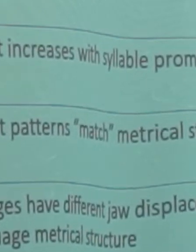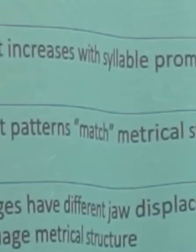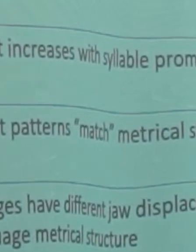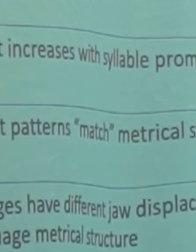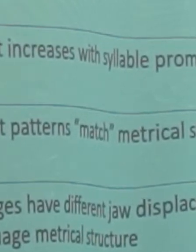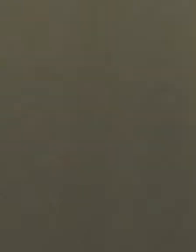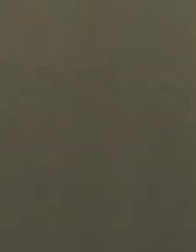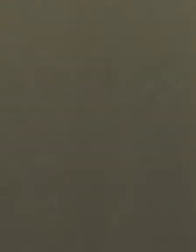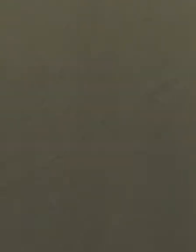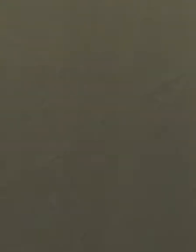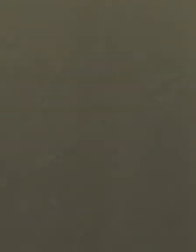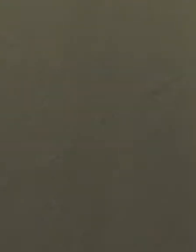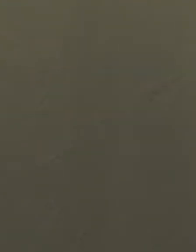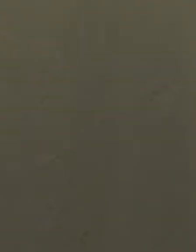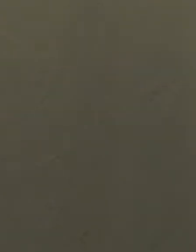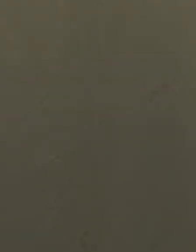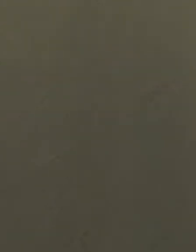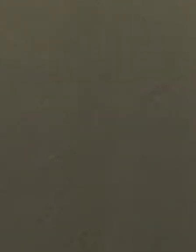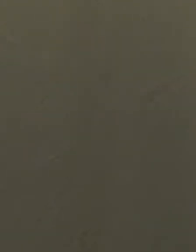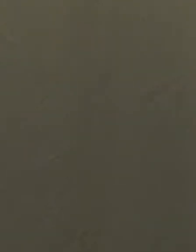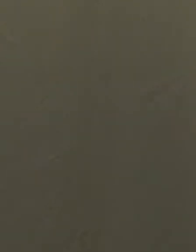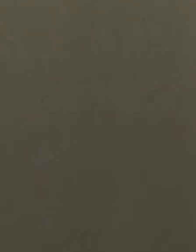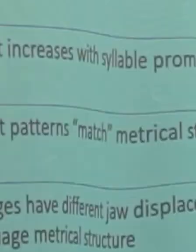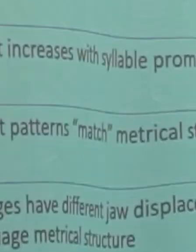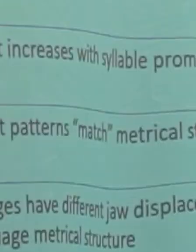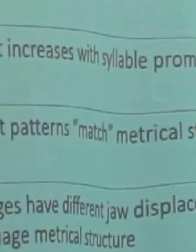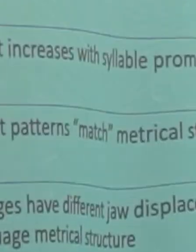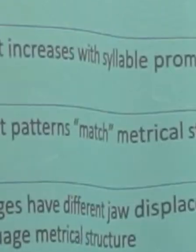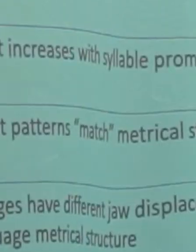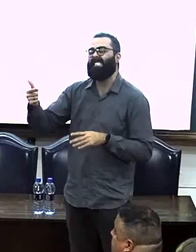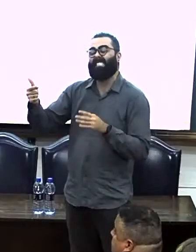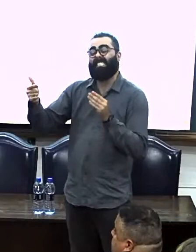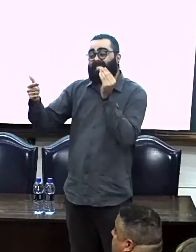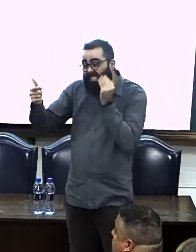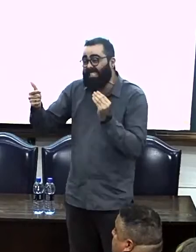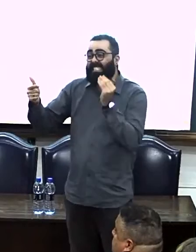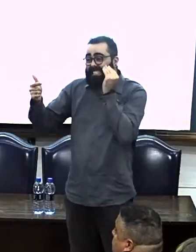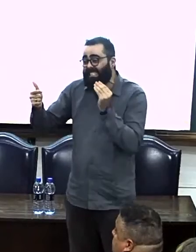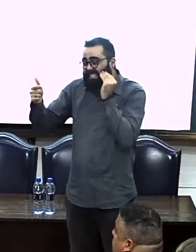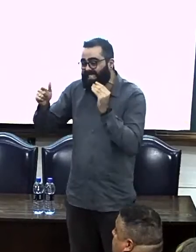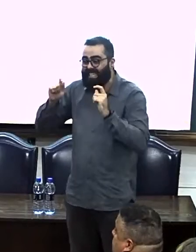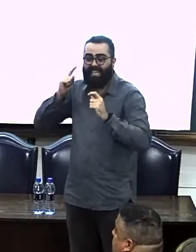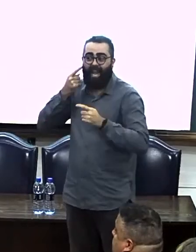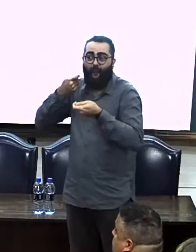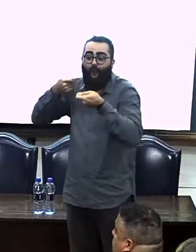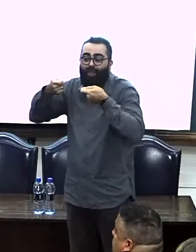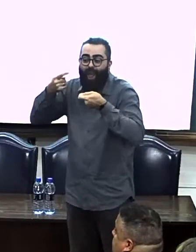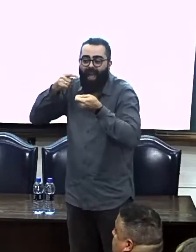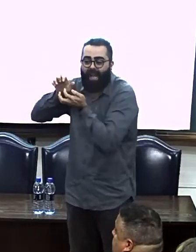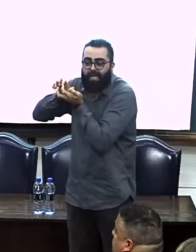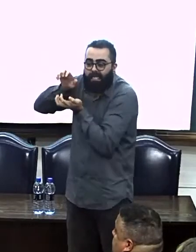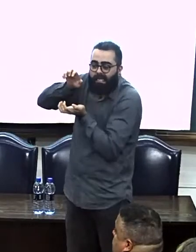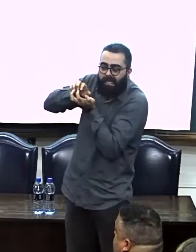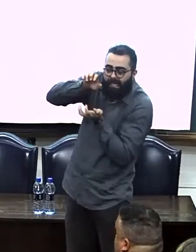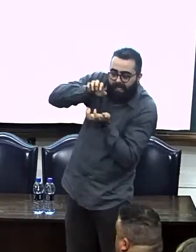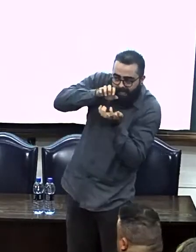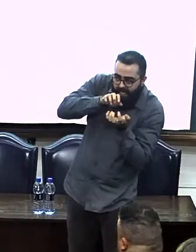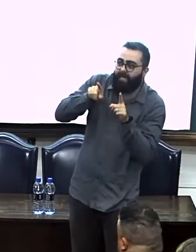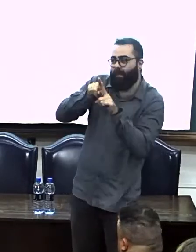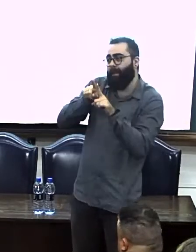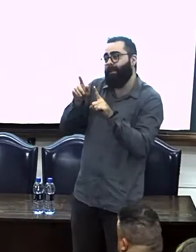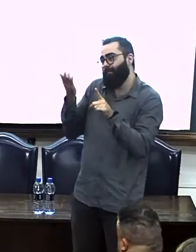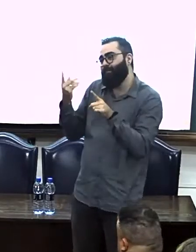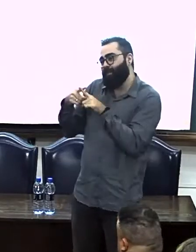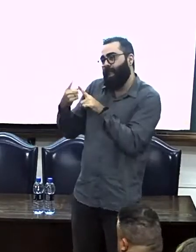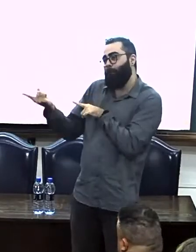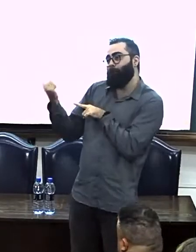language. Então, até aqui é basicamente, né, a metade da fala da professora, e para